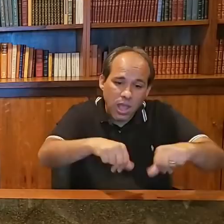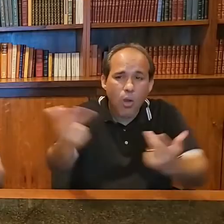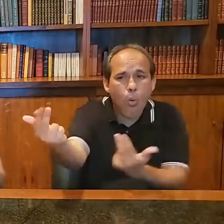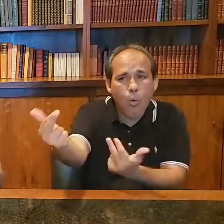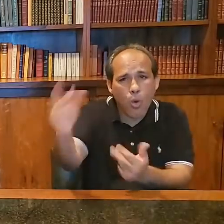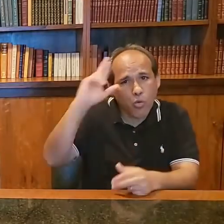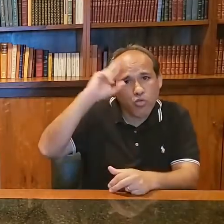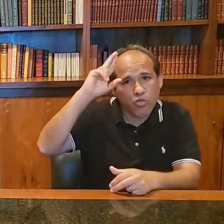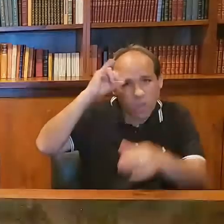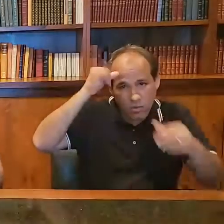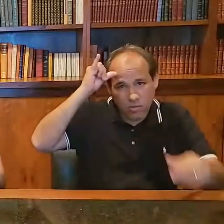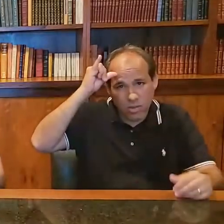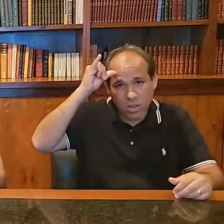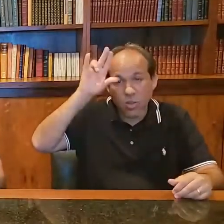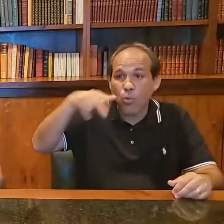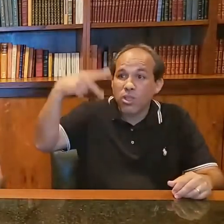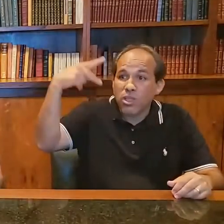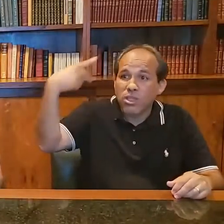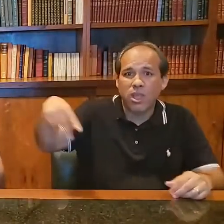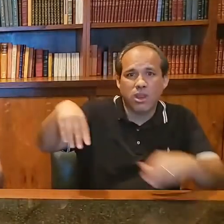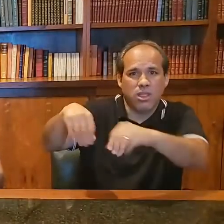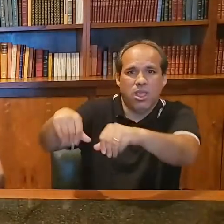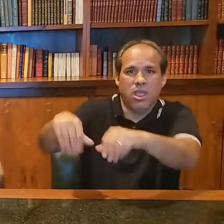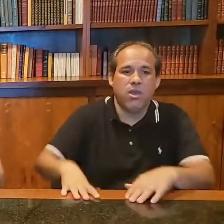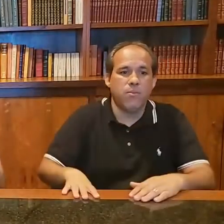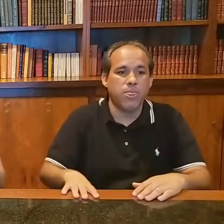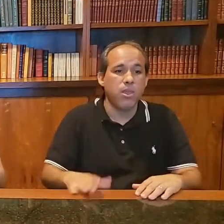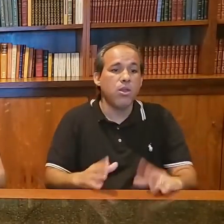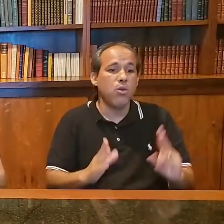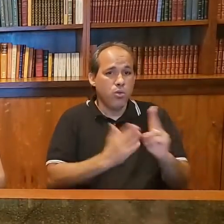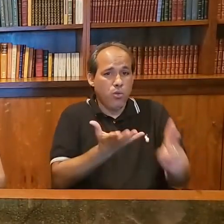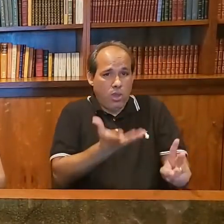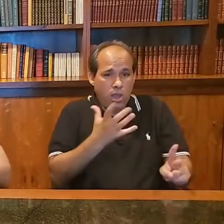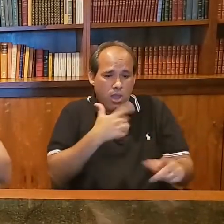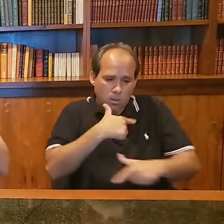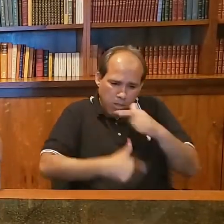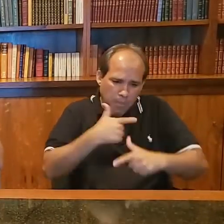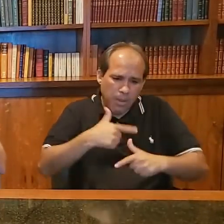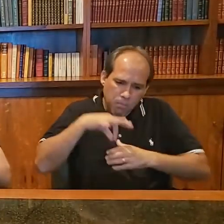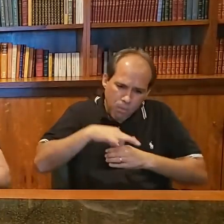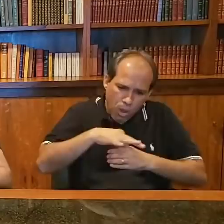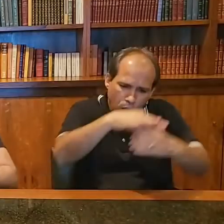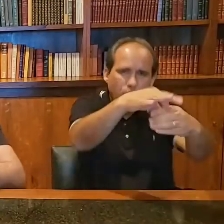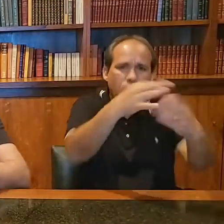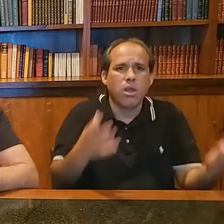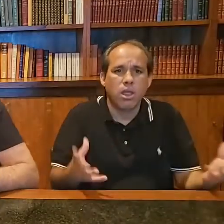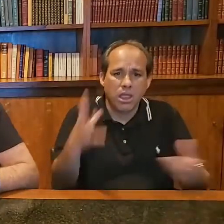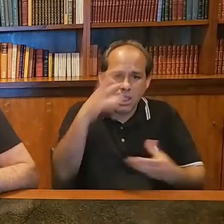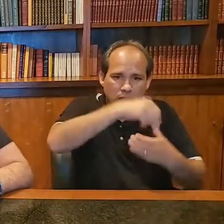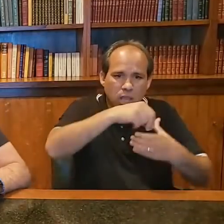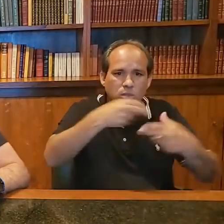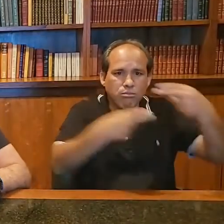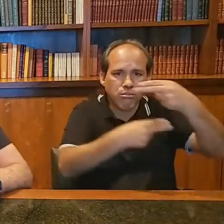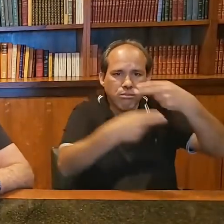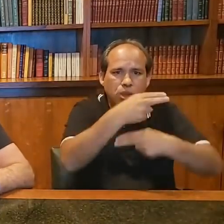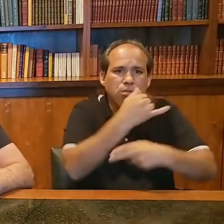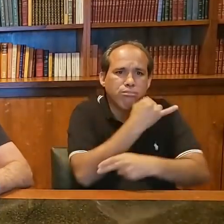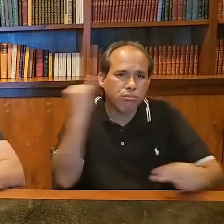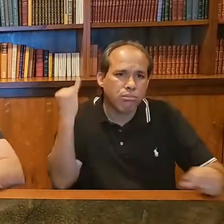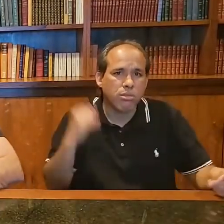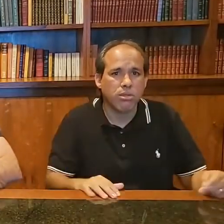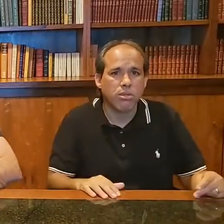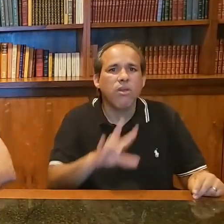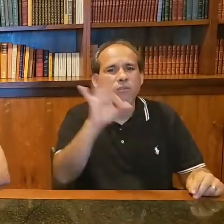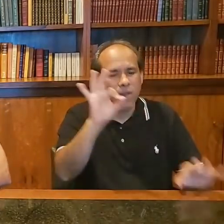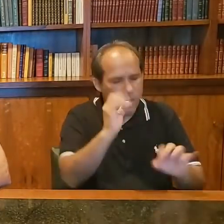lado usa a terra da sua fazenda. Eles querem plantar, querem garimpar, querem fazer uma pequena central hidrelétrica. Tá? Mas tudo bem, a gente vai